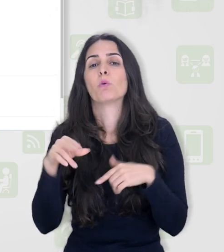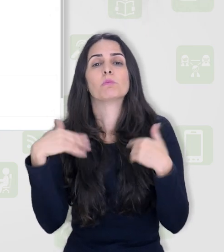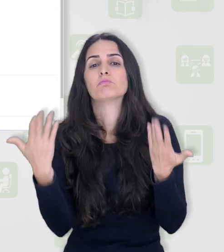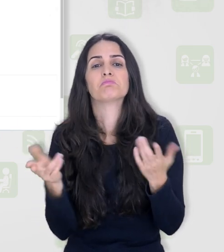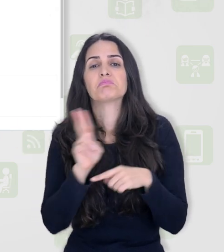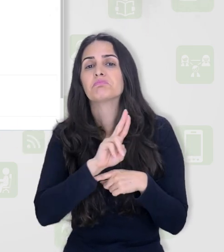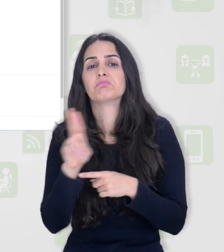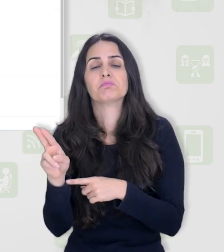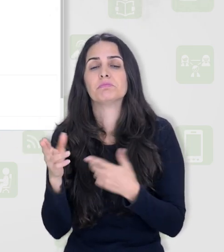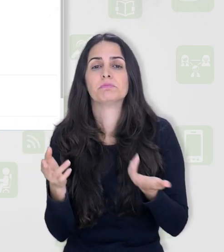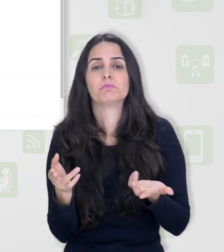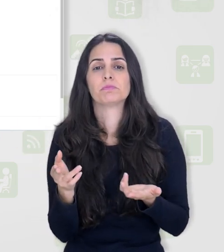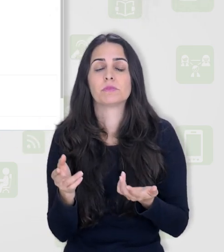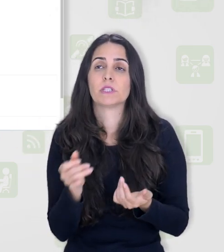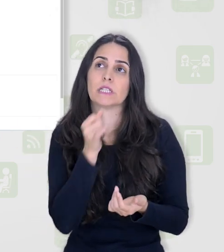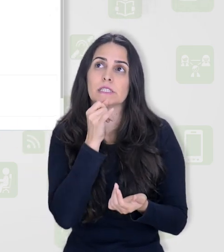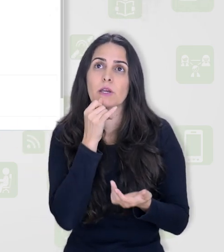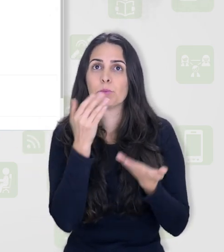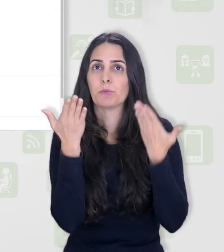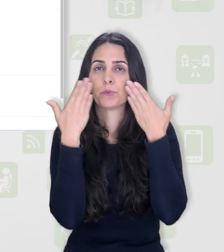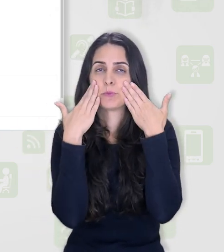então eu vou colocar assim